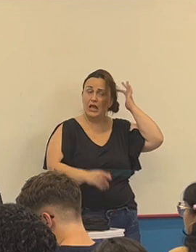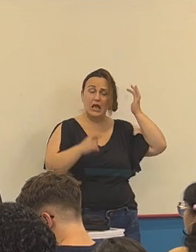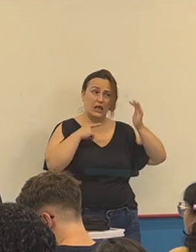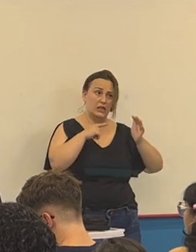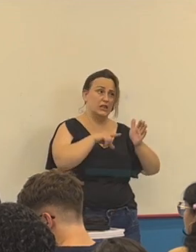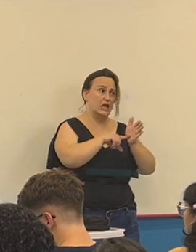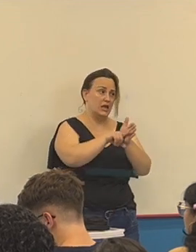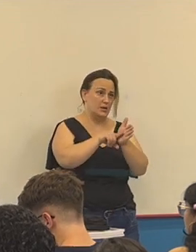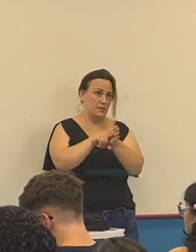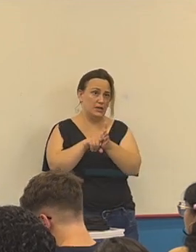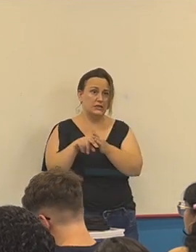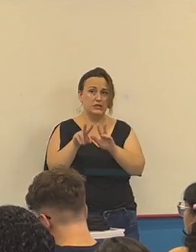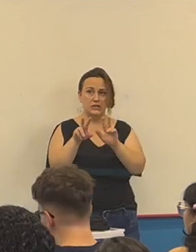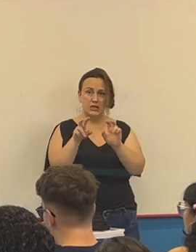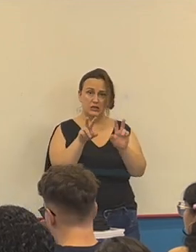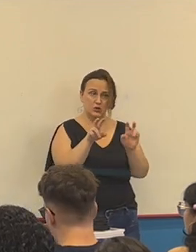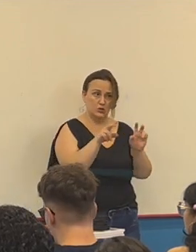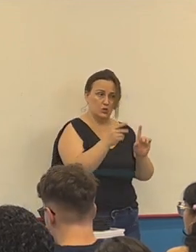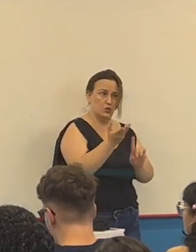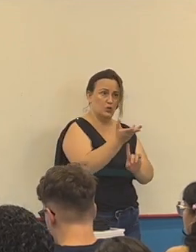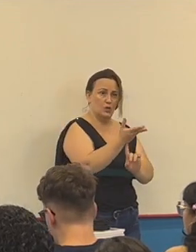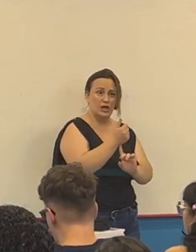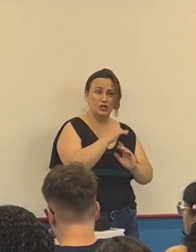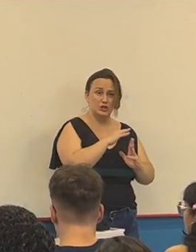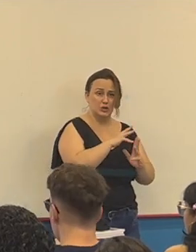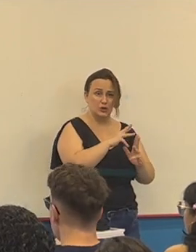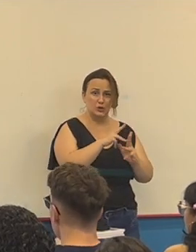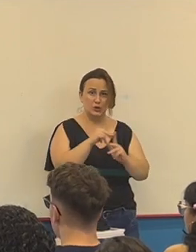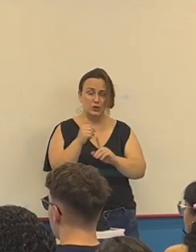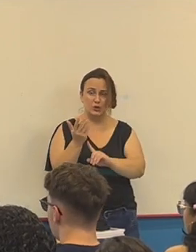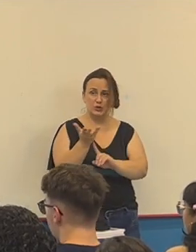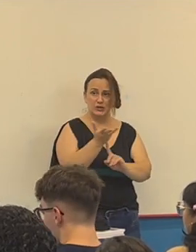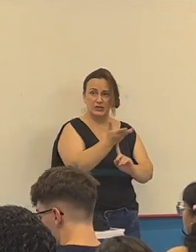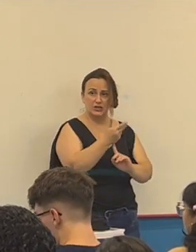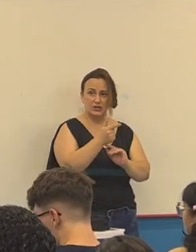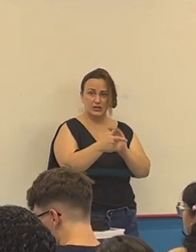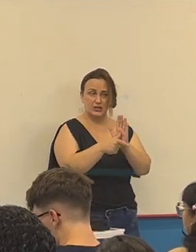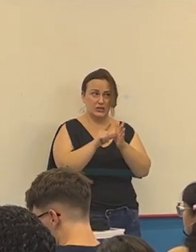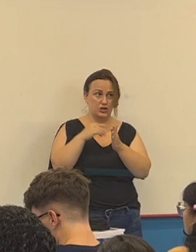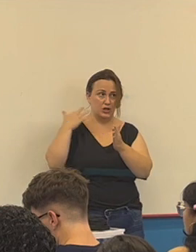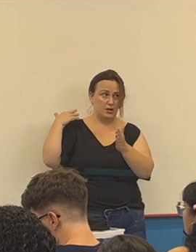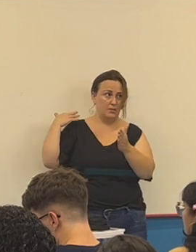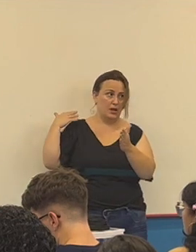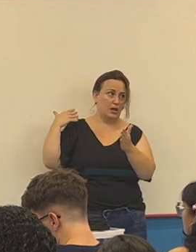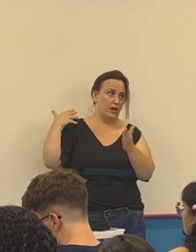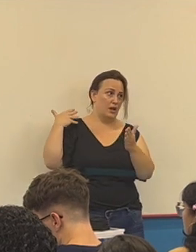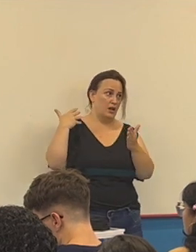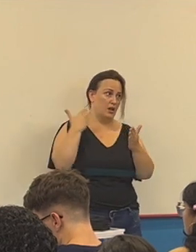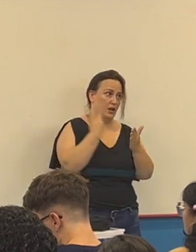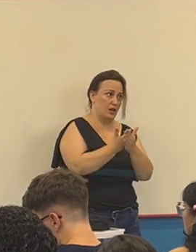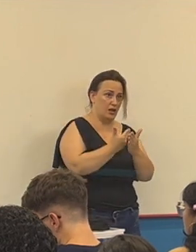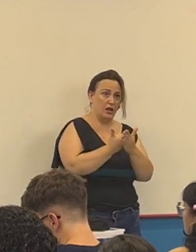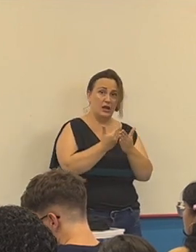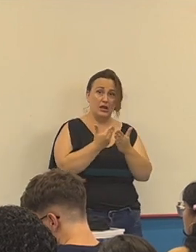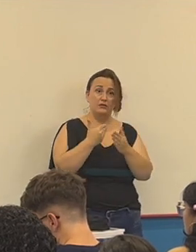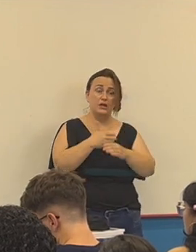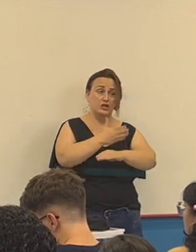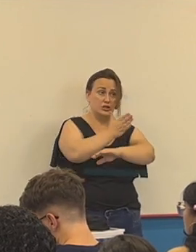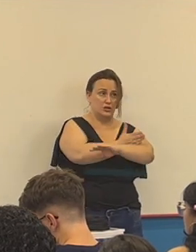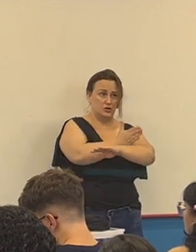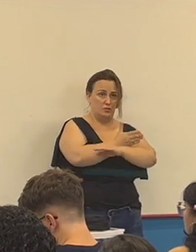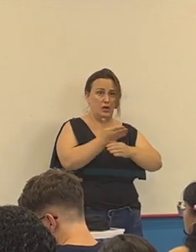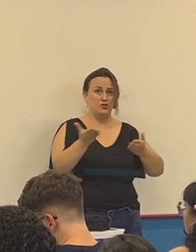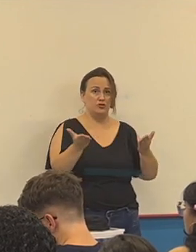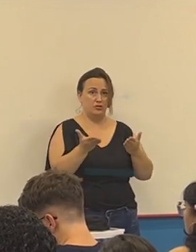sobre arte de todos os pintores que existiram antes da gente, né? Desde a Idade Média